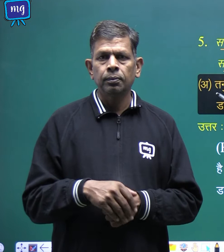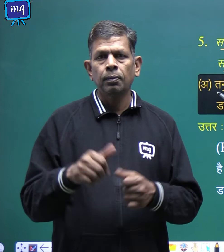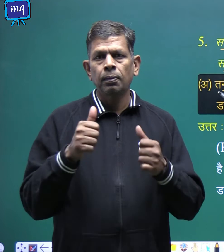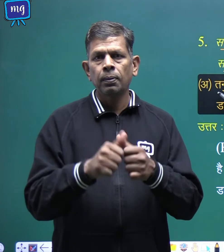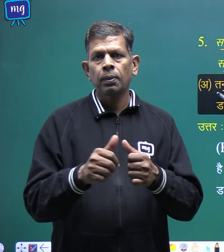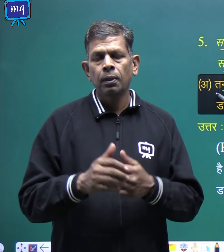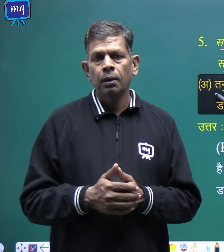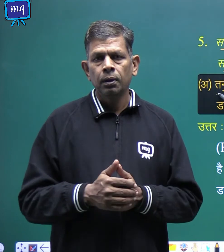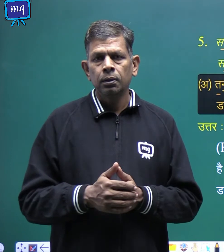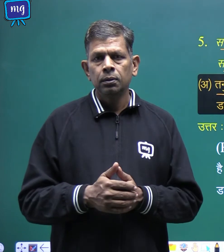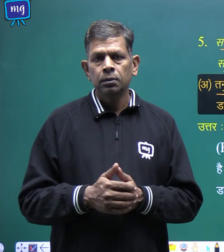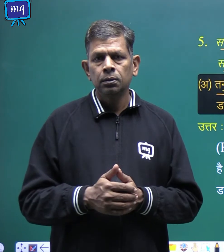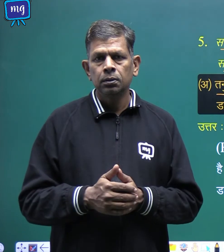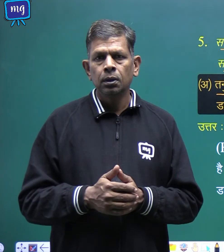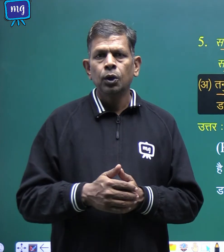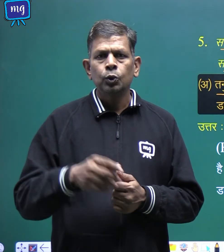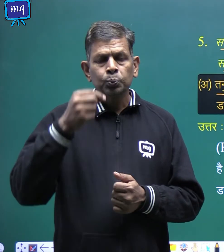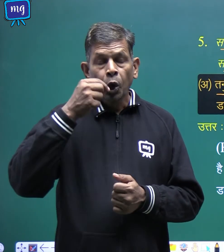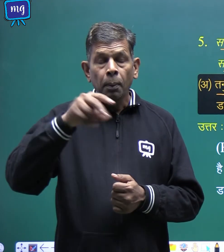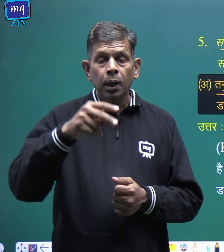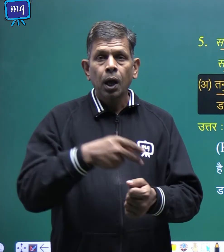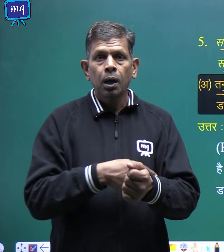अ तनु सल्फ्यूरिक अम्ल